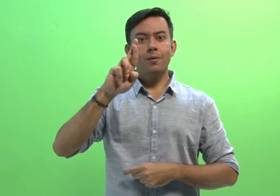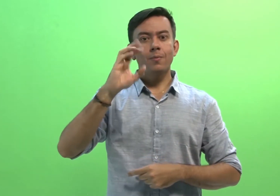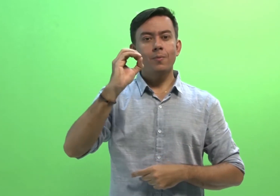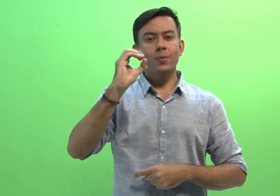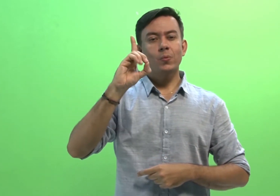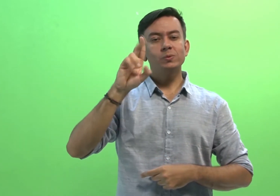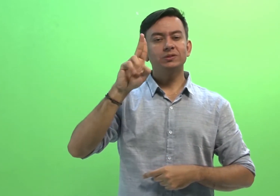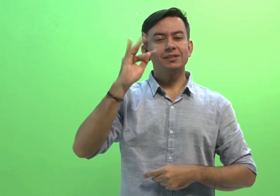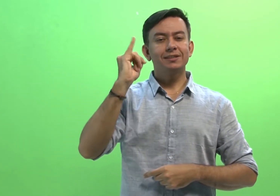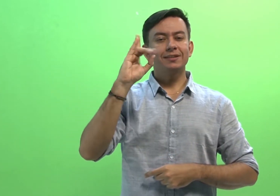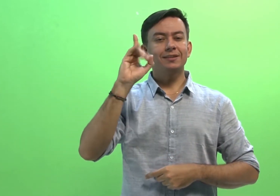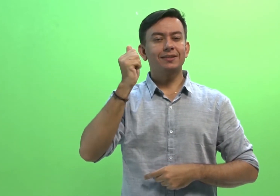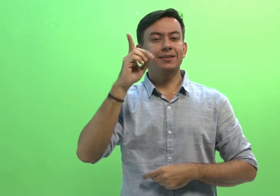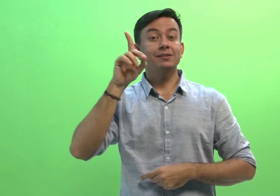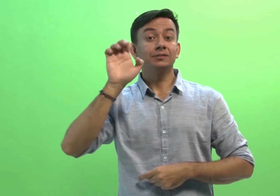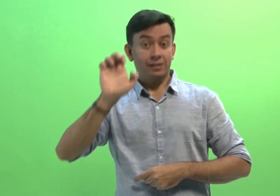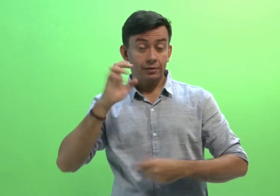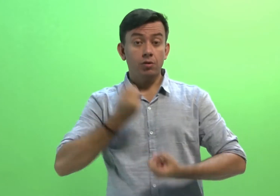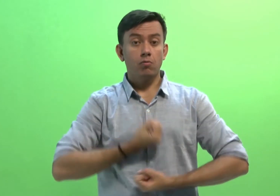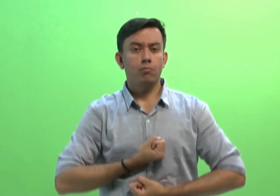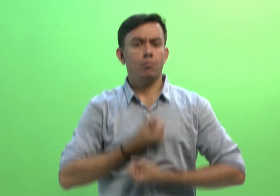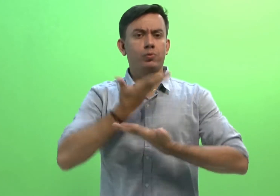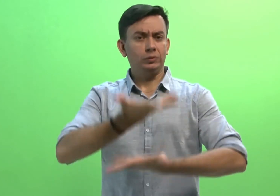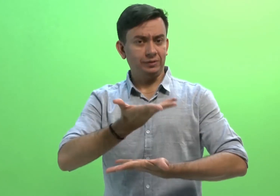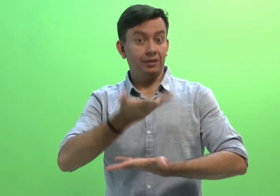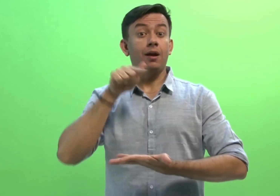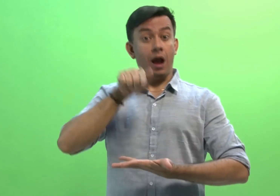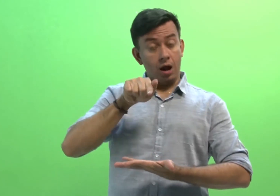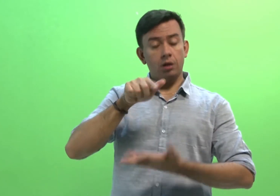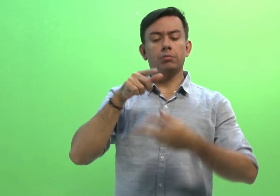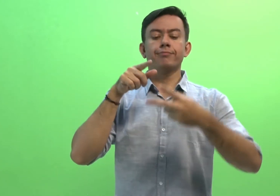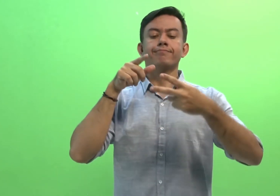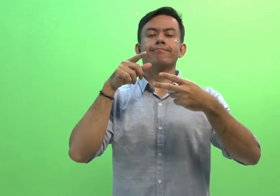ter N ideias. Criatividade e produtividade.